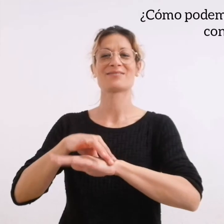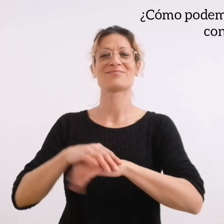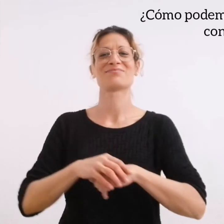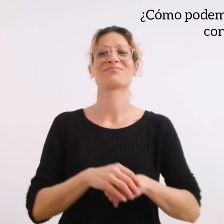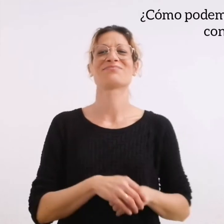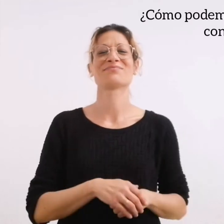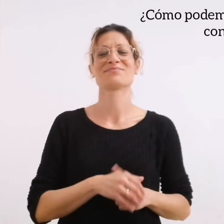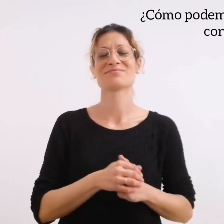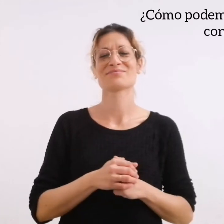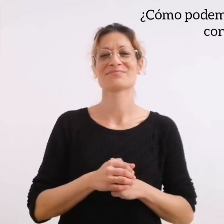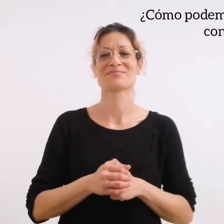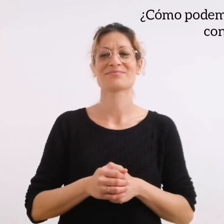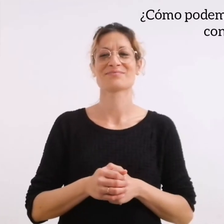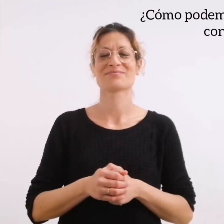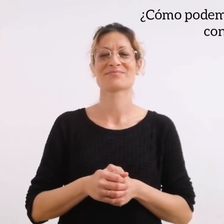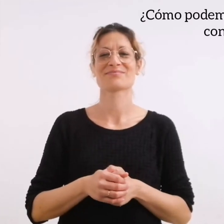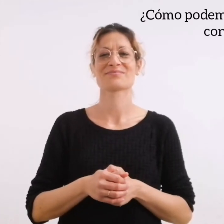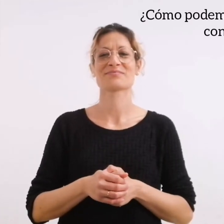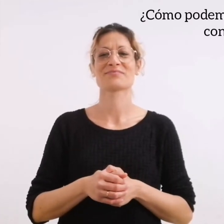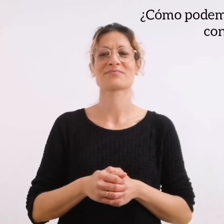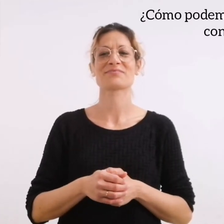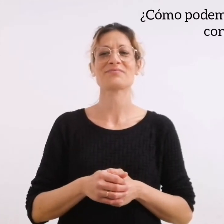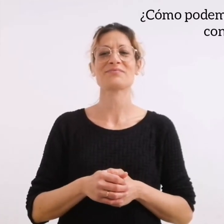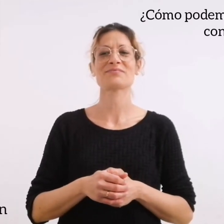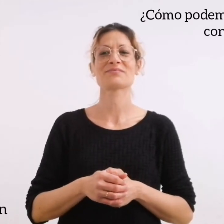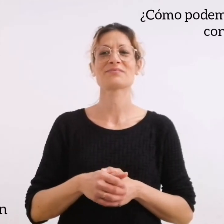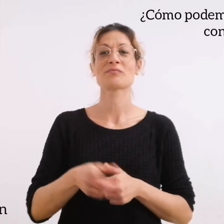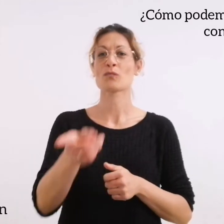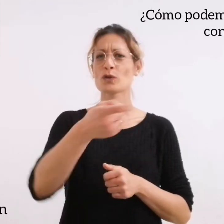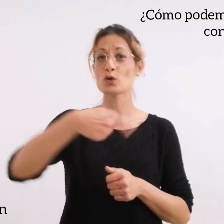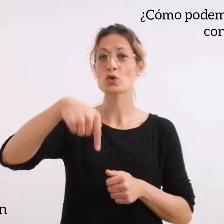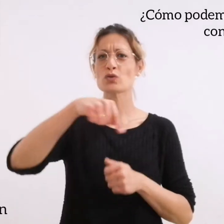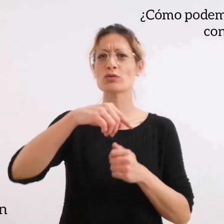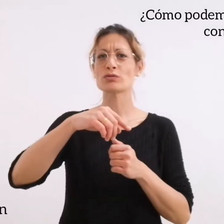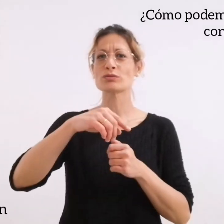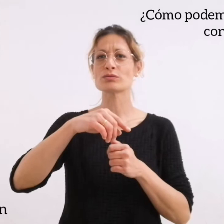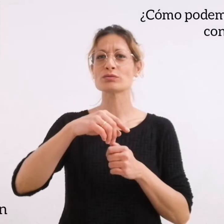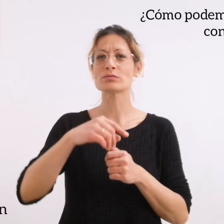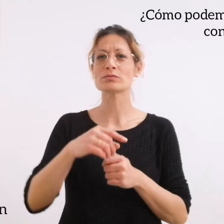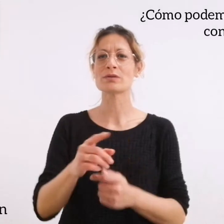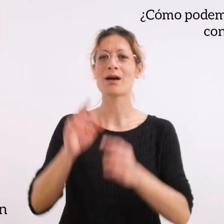Y ahora podemos presentarnos a Dios